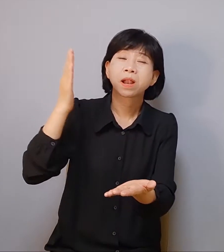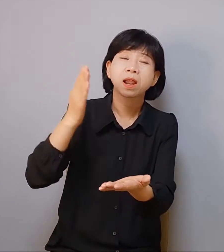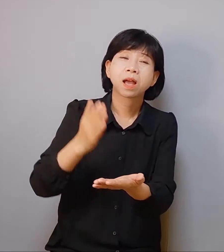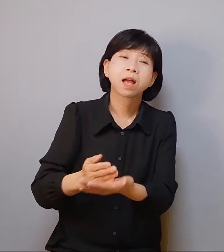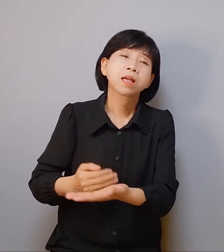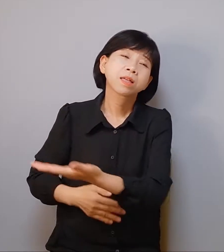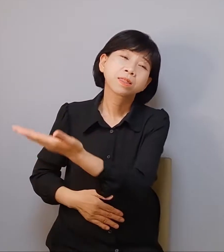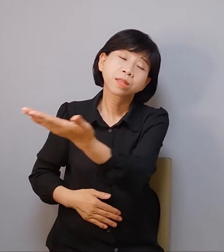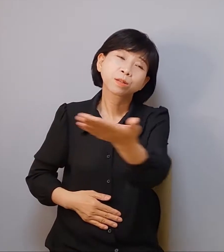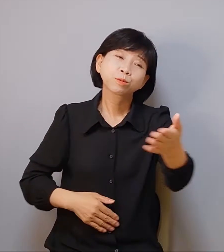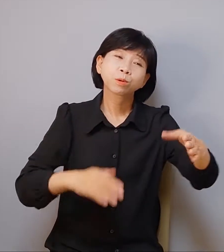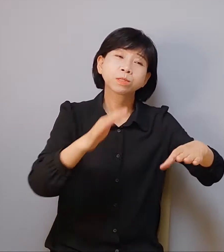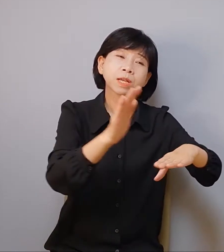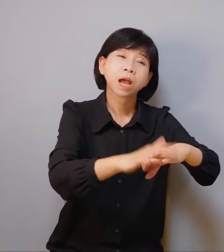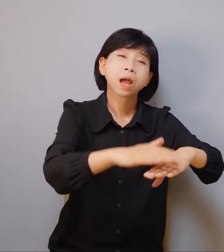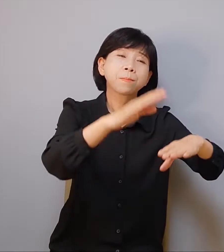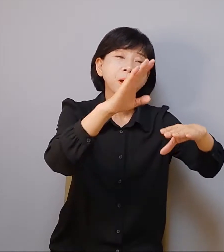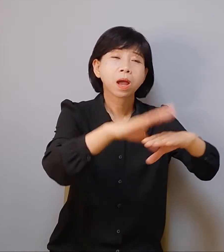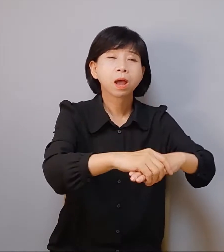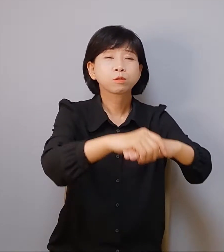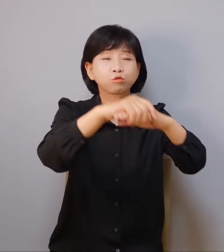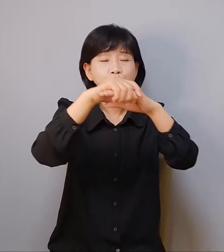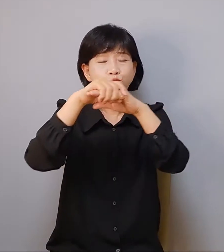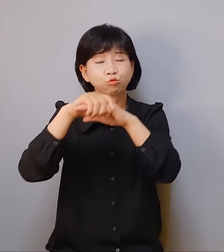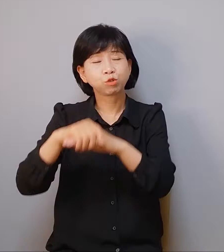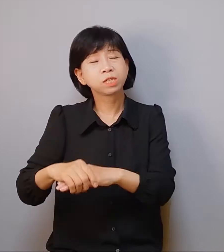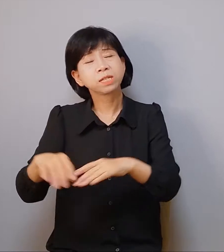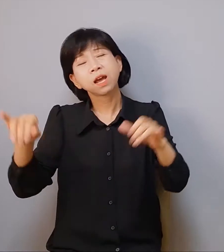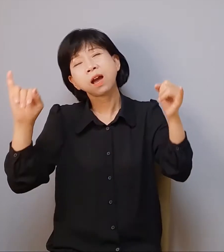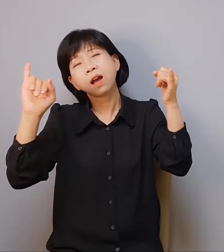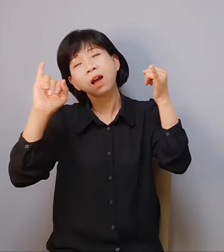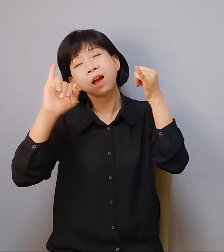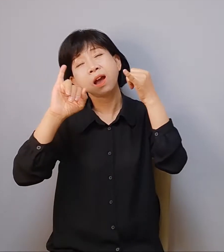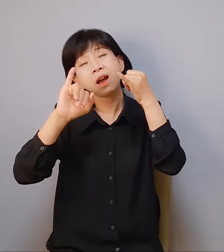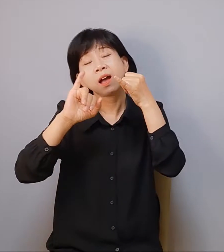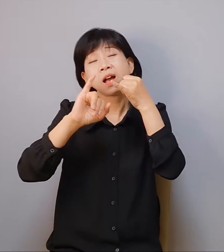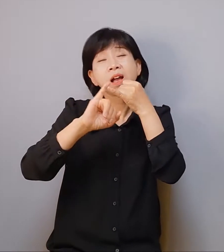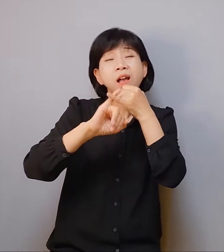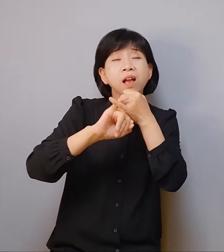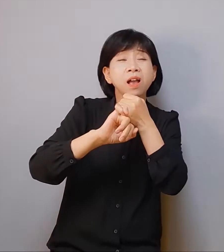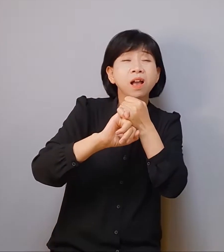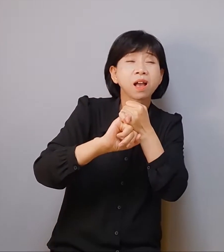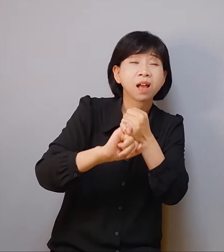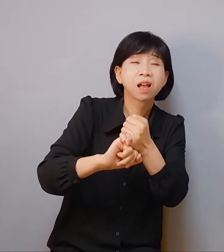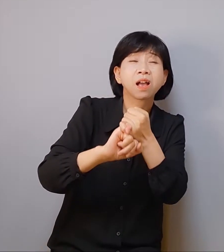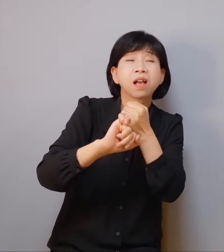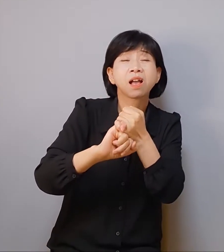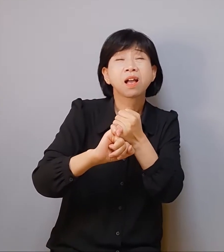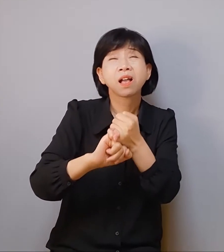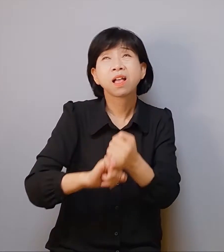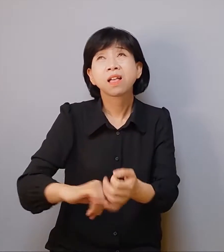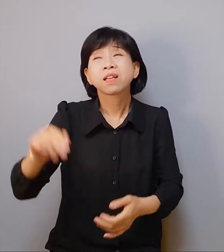놀라지 말라, 내 손 잡아. 한 번 더 찬양합니다. 나의 안에 거하라,